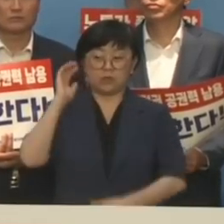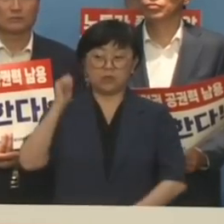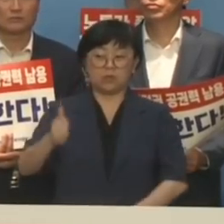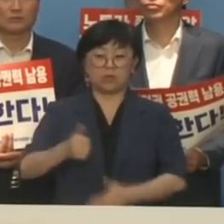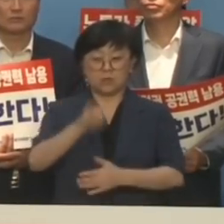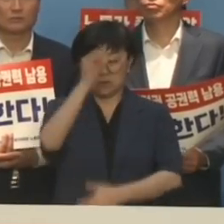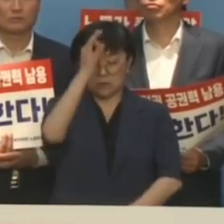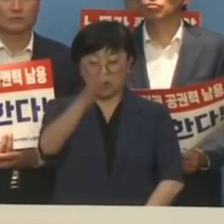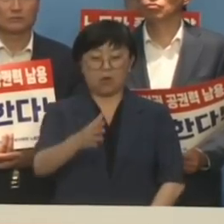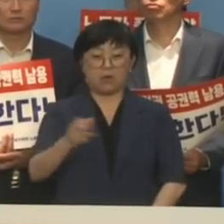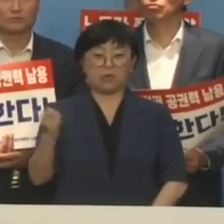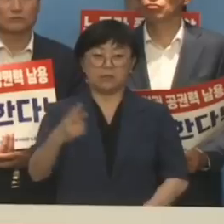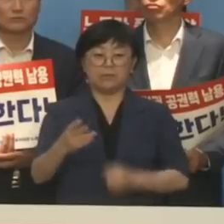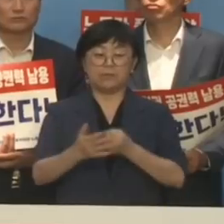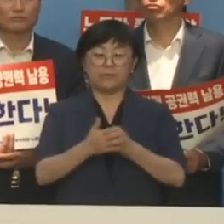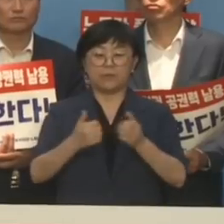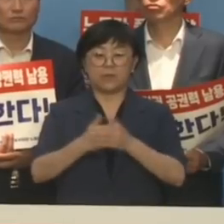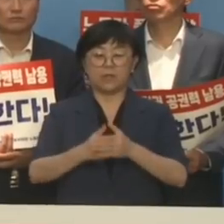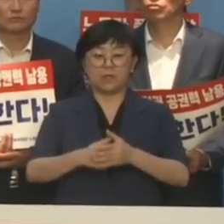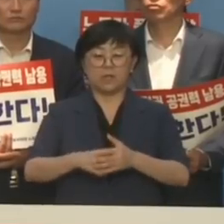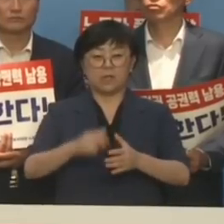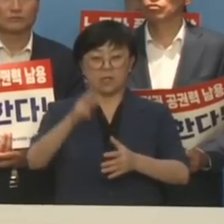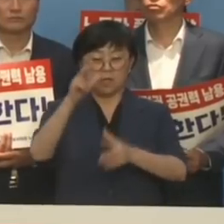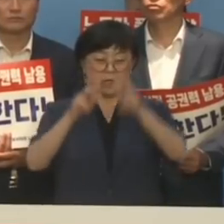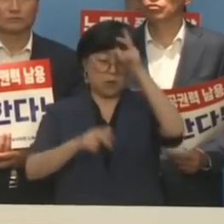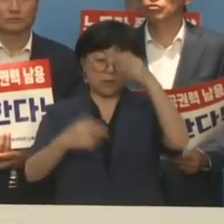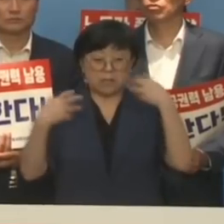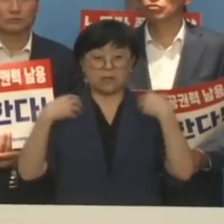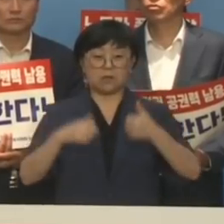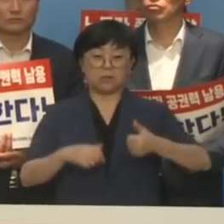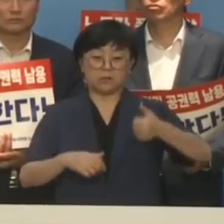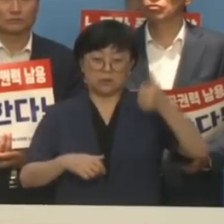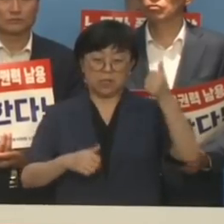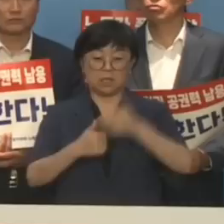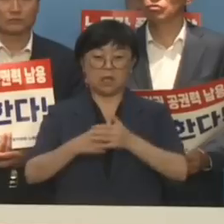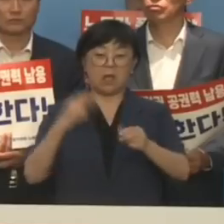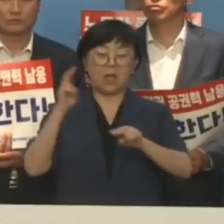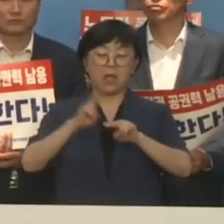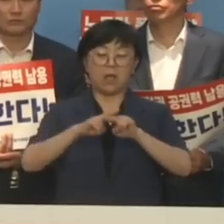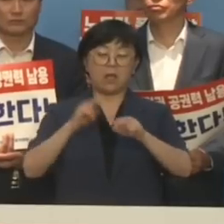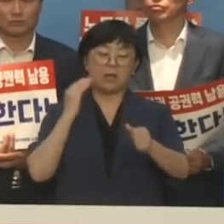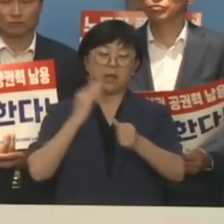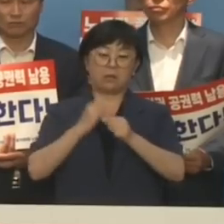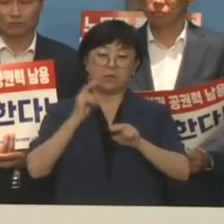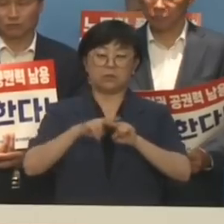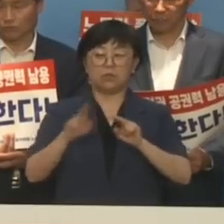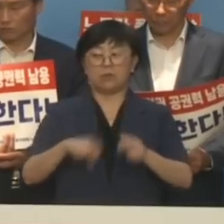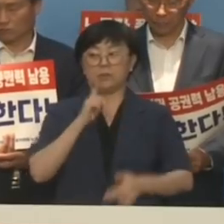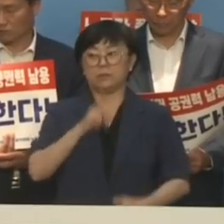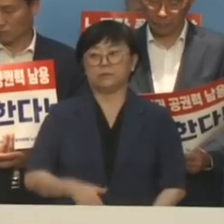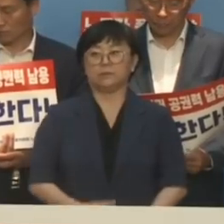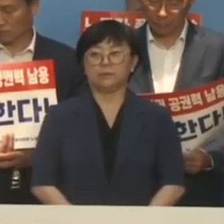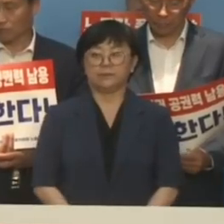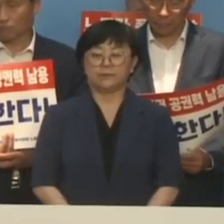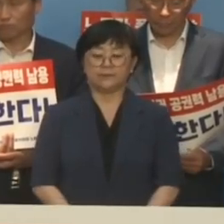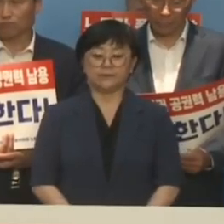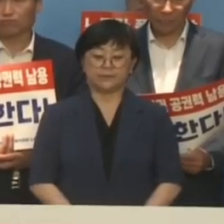대통령의 사과 그리고 윤익은 경찰청장의 즉각적인 해임을 촉구합니다. 이상입니다.